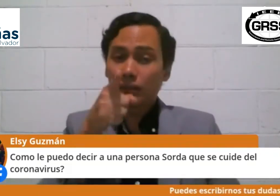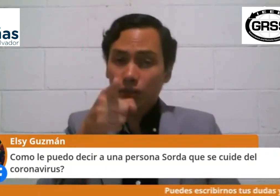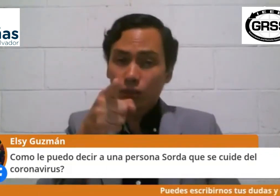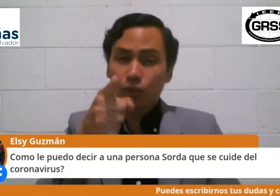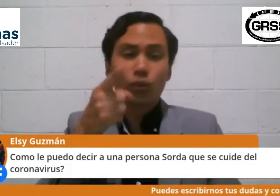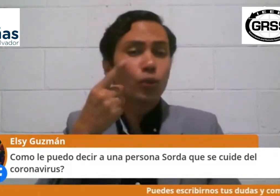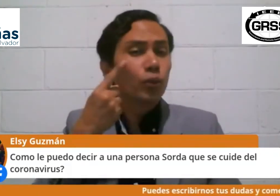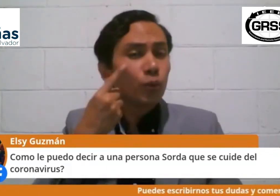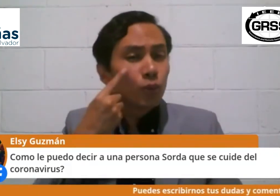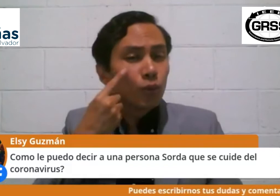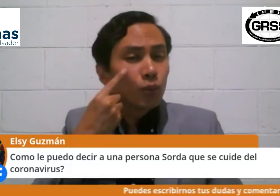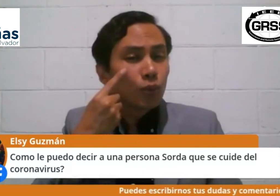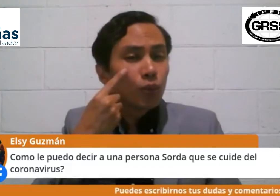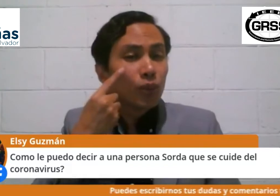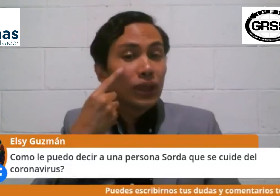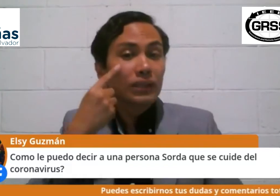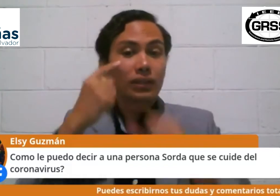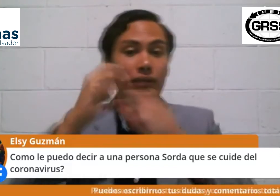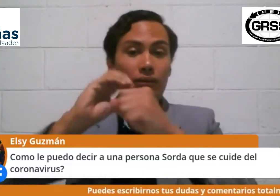Entonces,